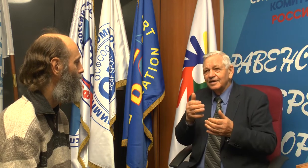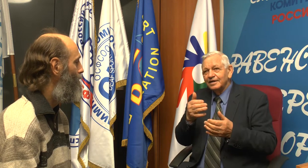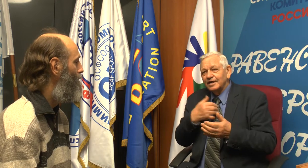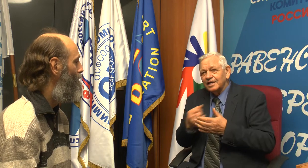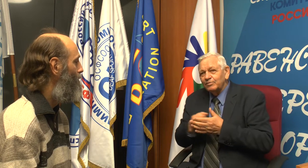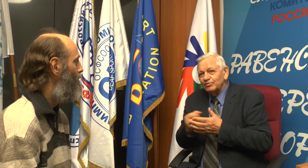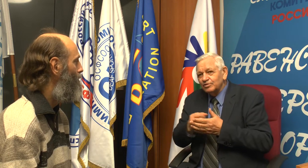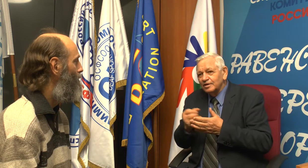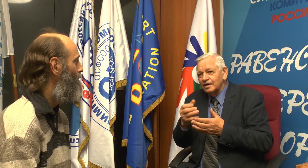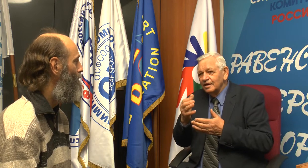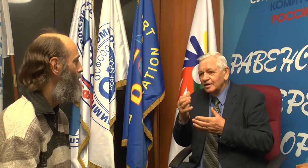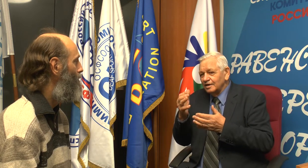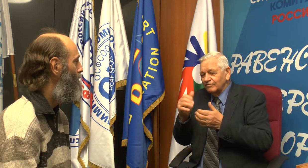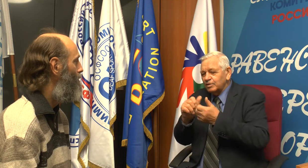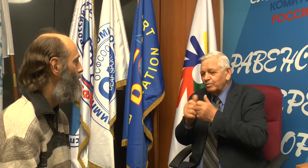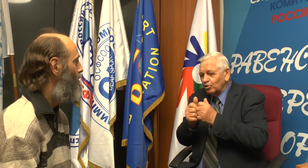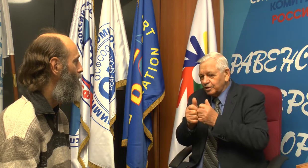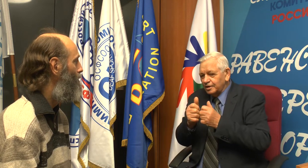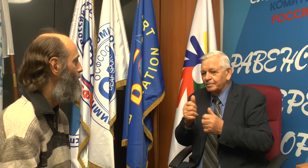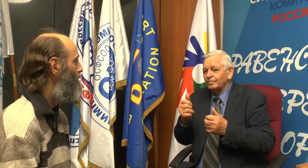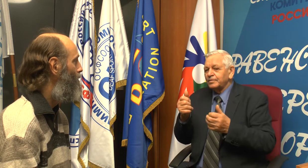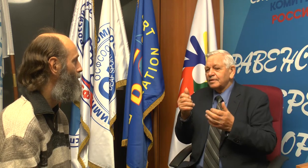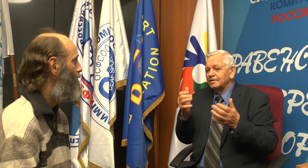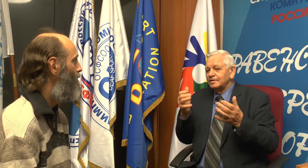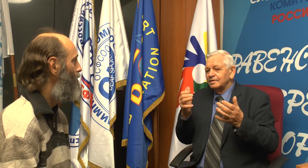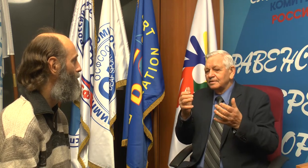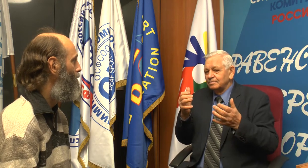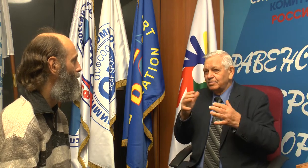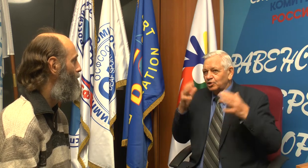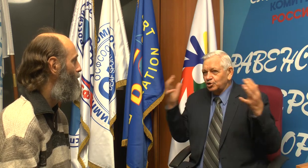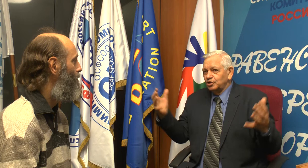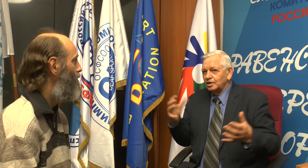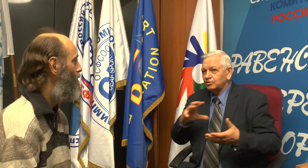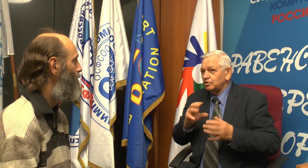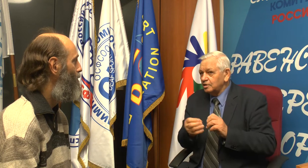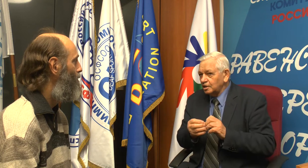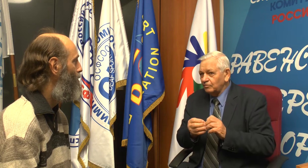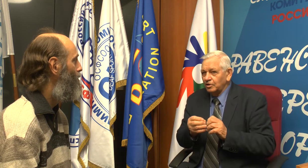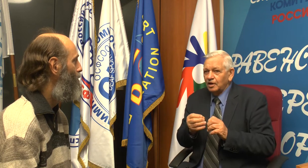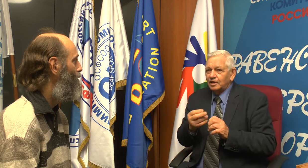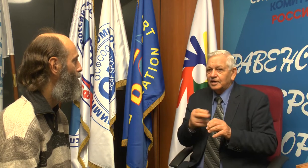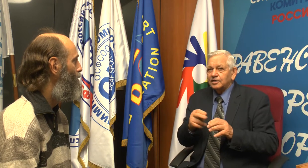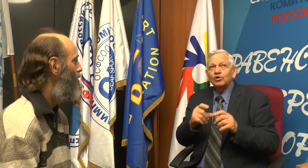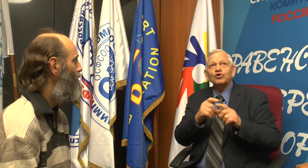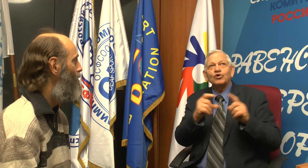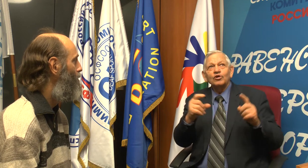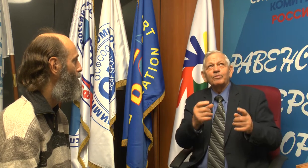я добьюсь в спорте больших результатов, тогда школа